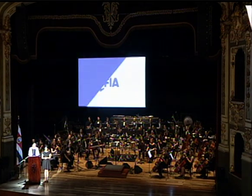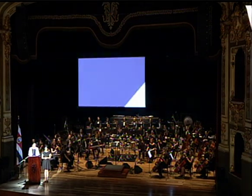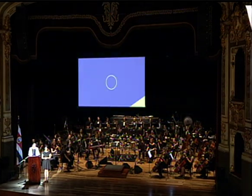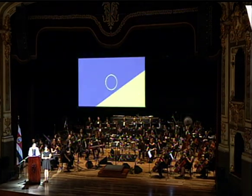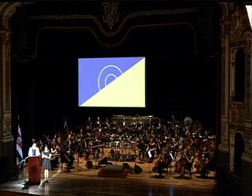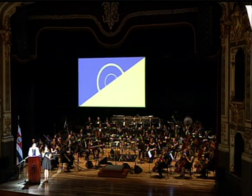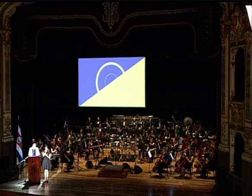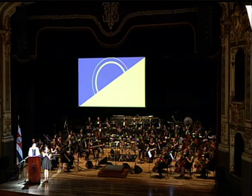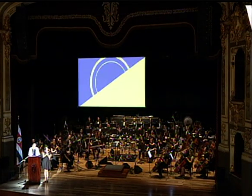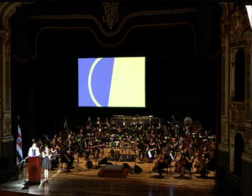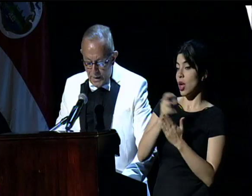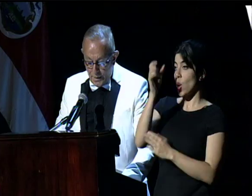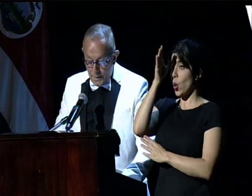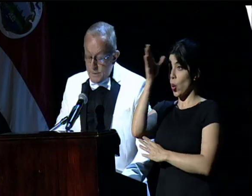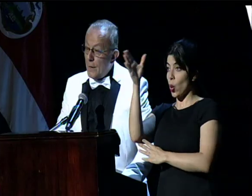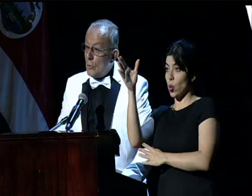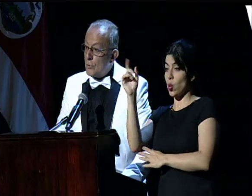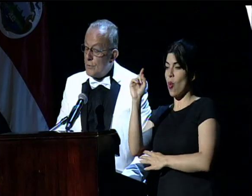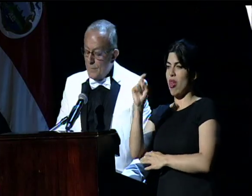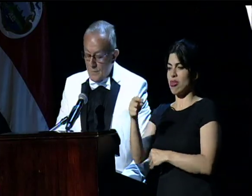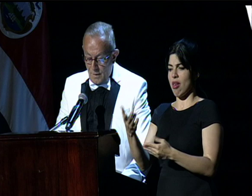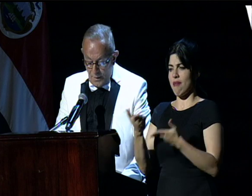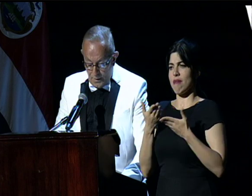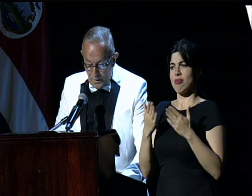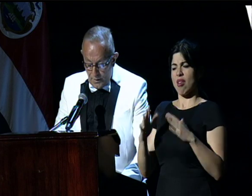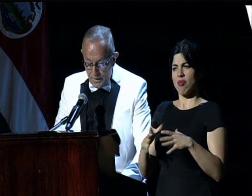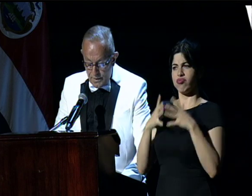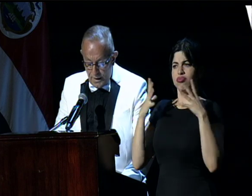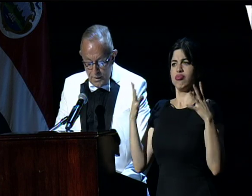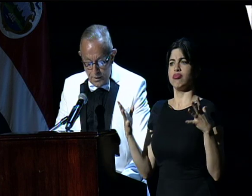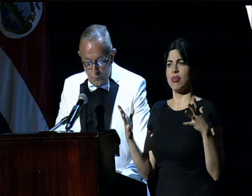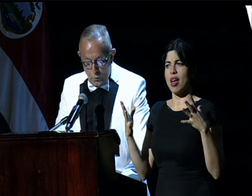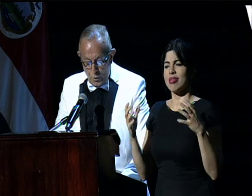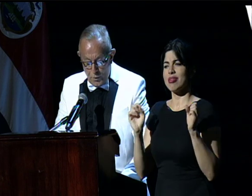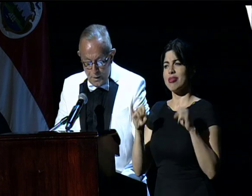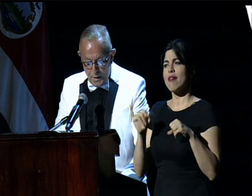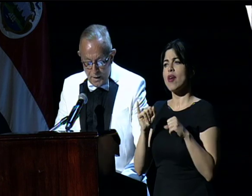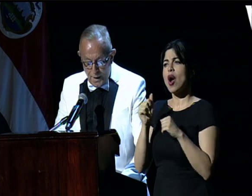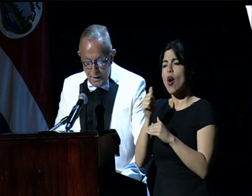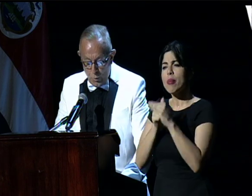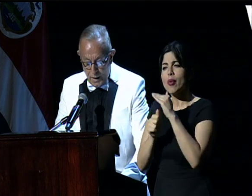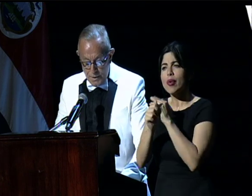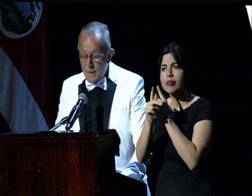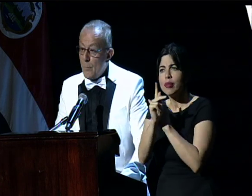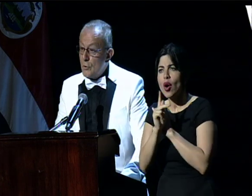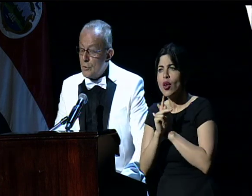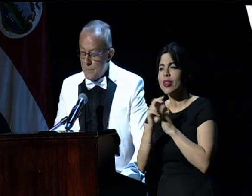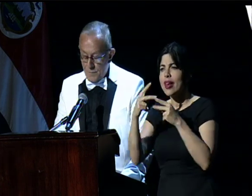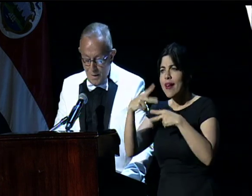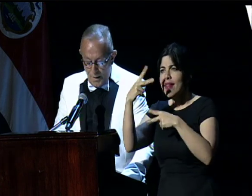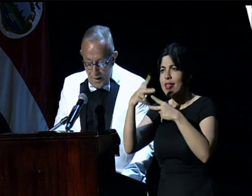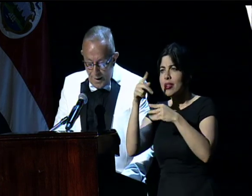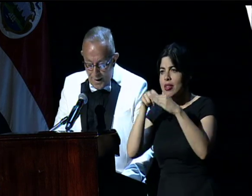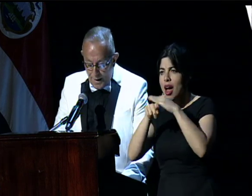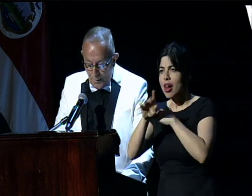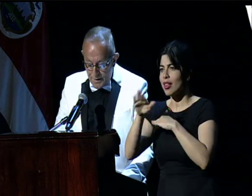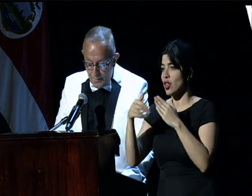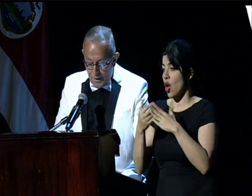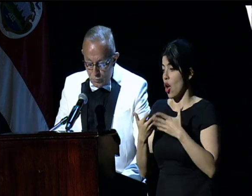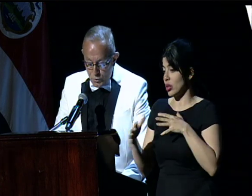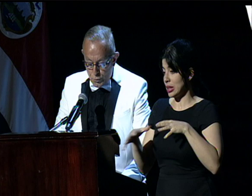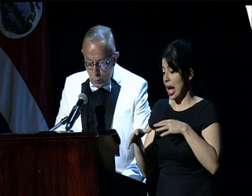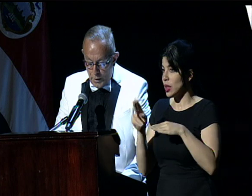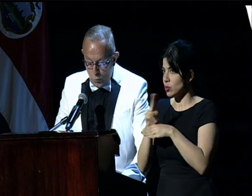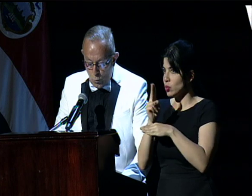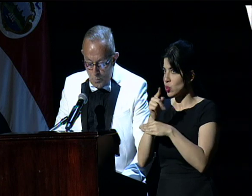El arte y la cultura deben engrandecernos, deben ser el refugio y el vitral de lo que hacemos, la argamasa